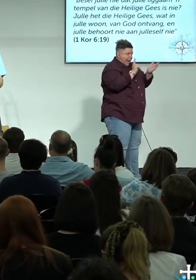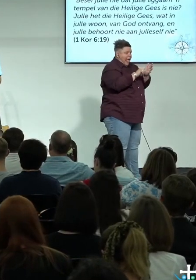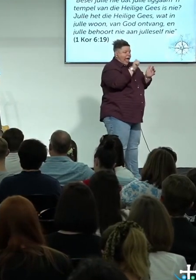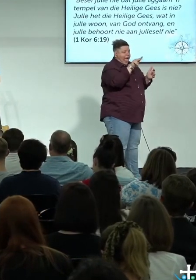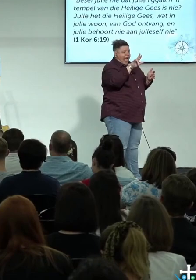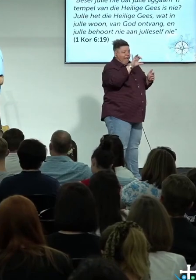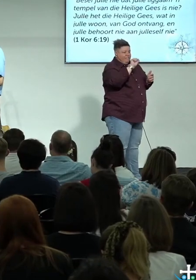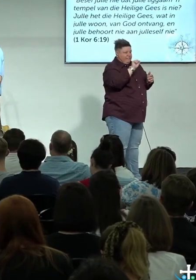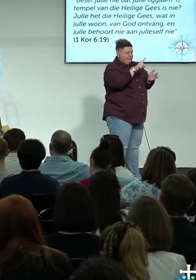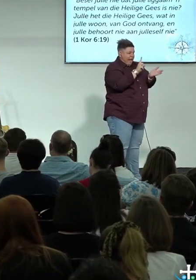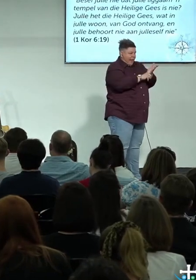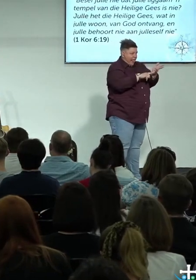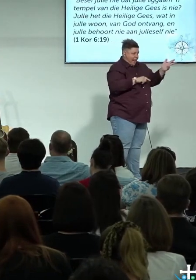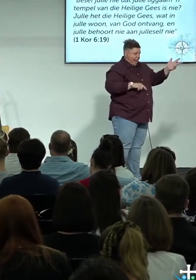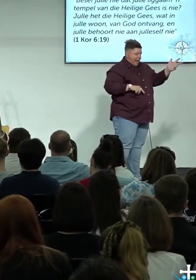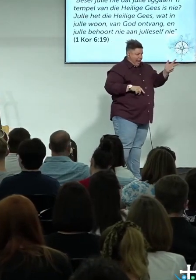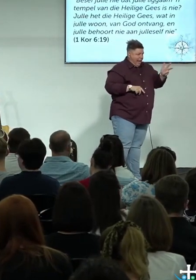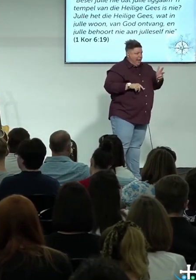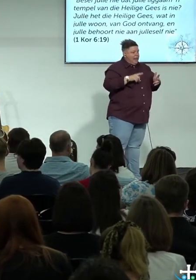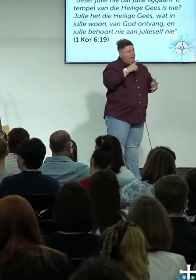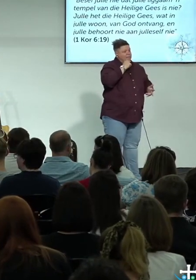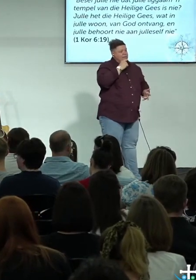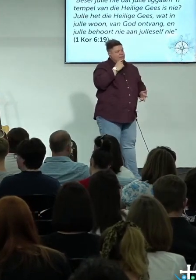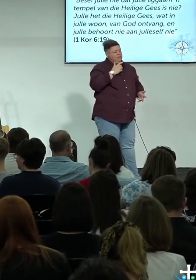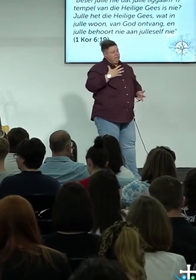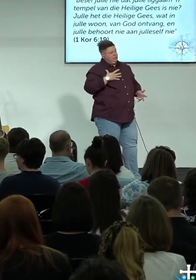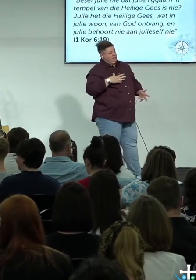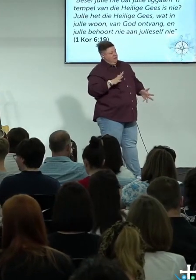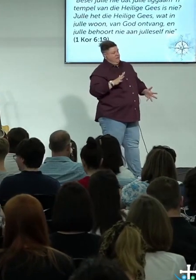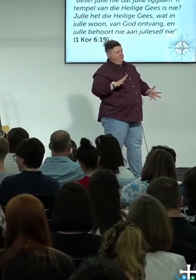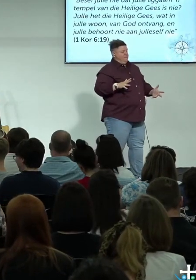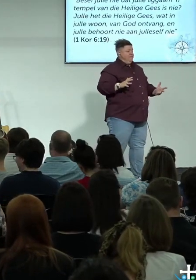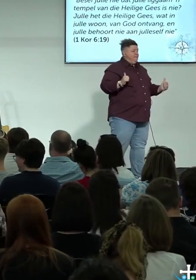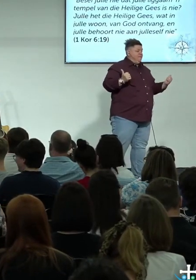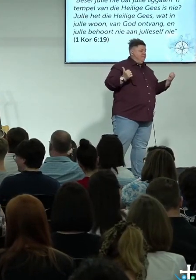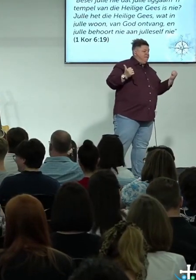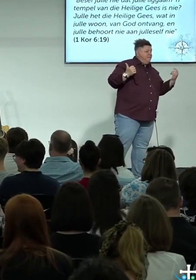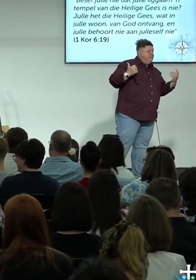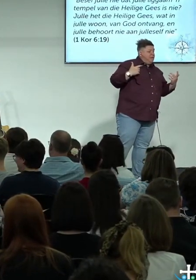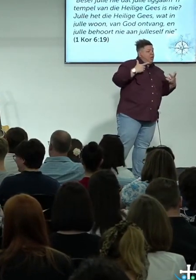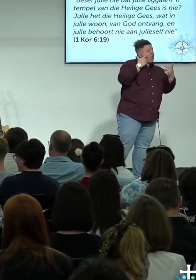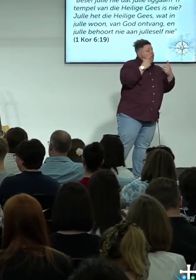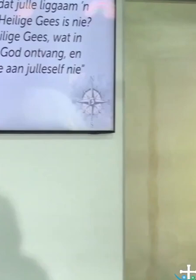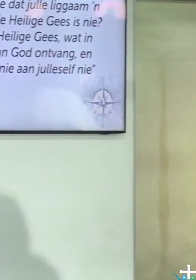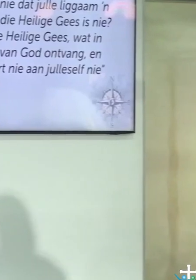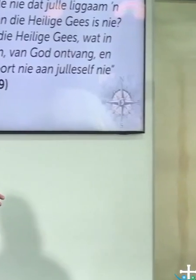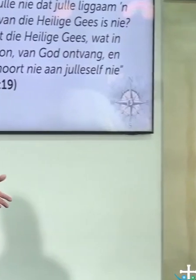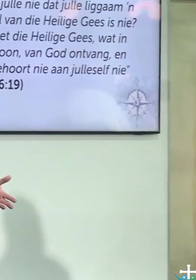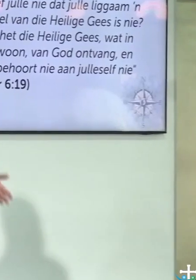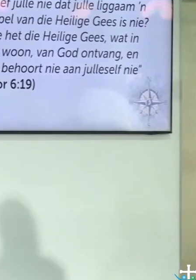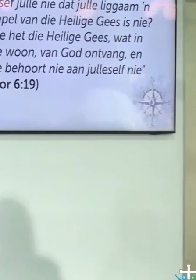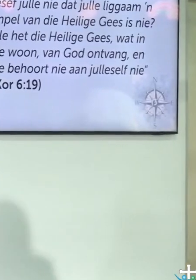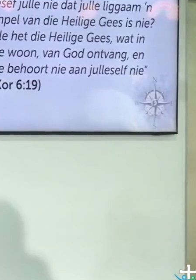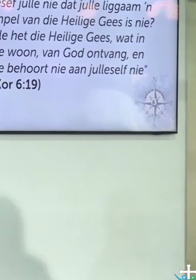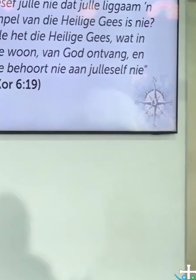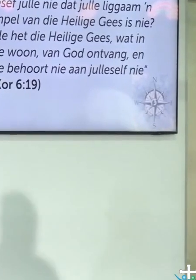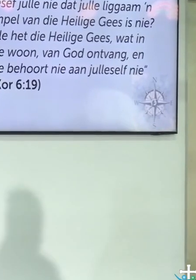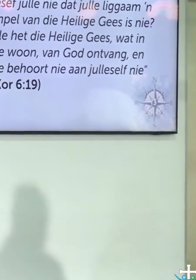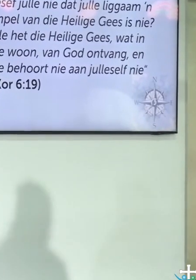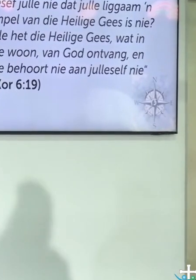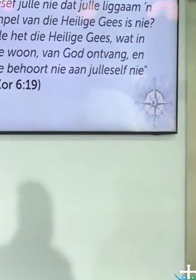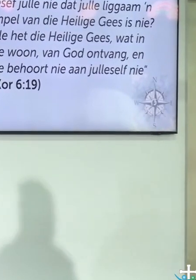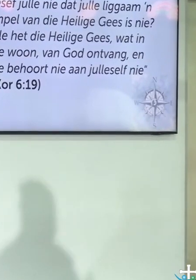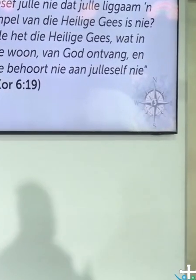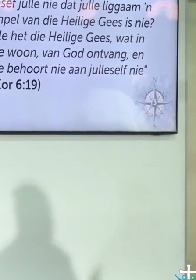mense lewe hulle lewe asof hulle lewe 'n eiwesrentel is. Hoorie, as ek weet ek doen iets vir die Here, dan doen ek dit. Behoorlik, en ek doen